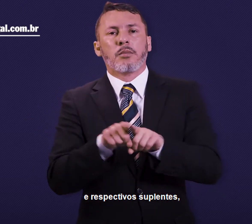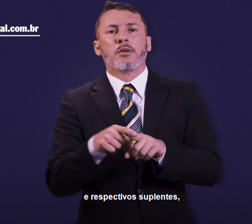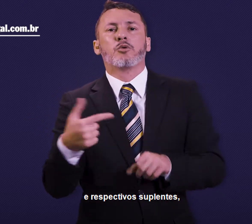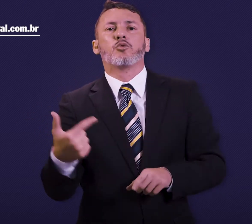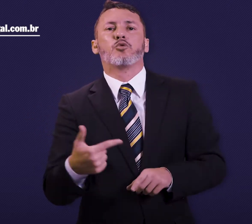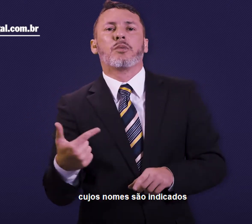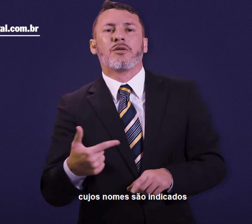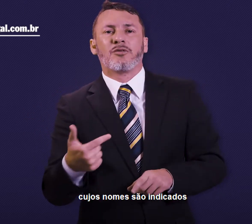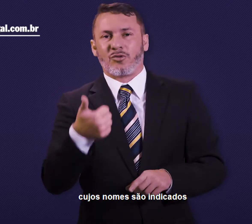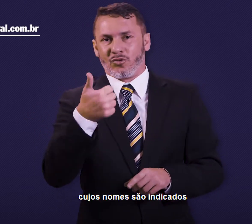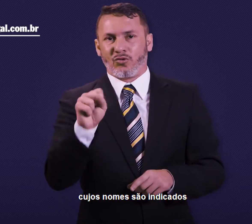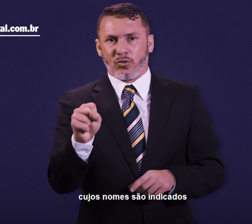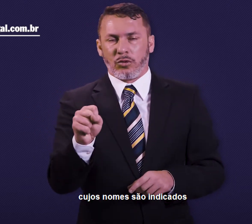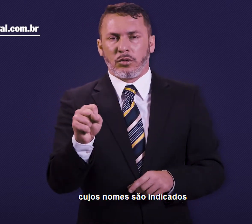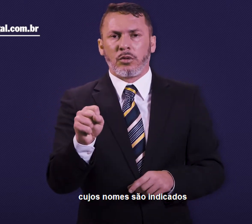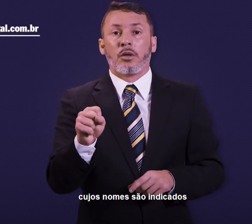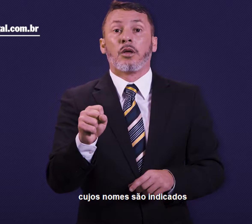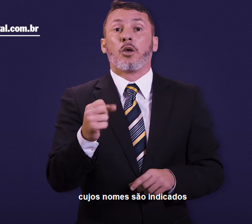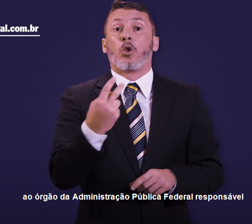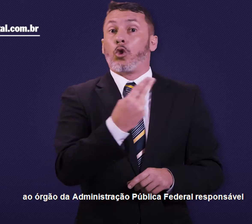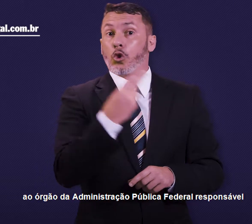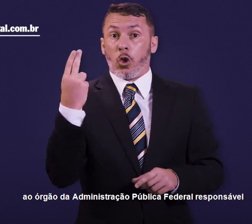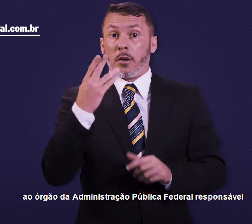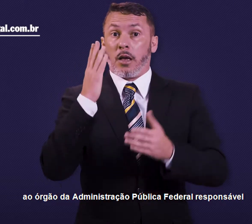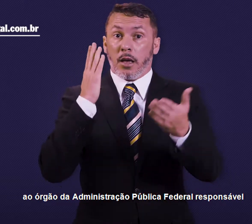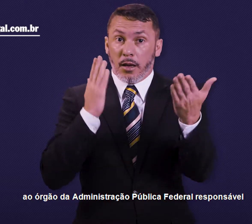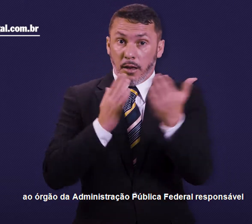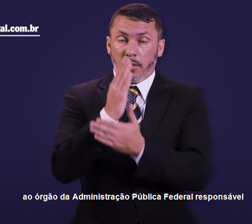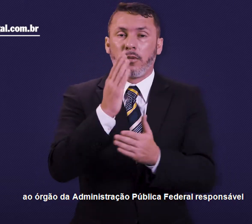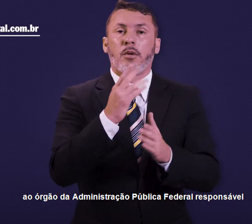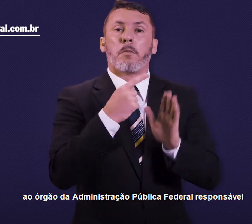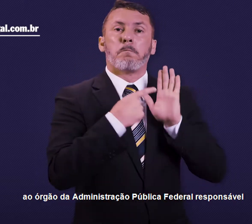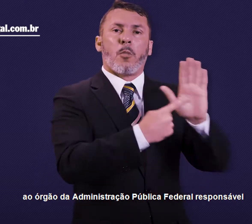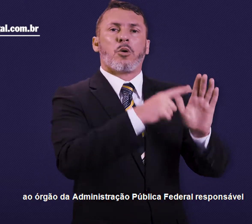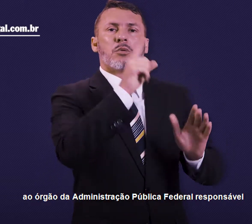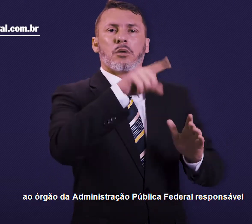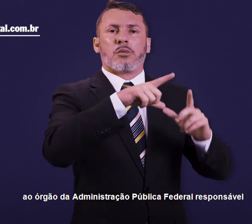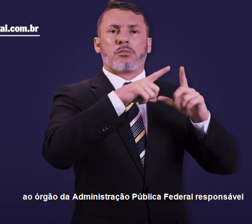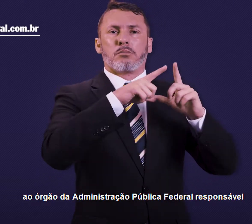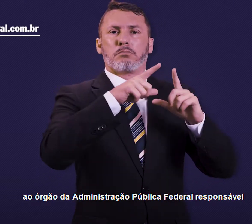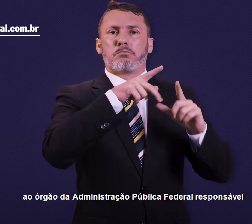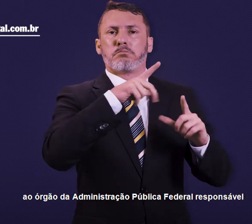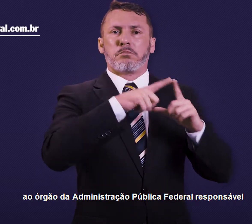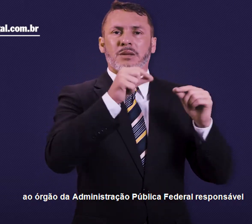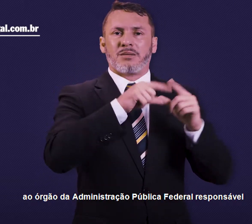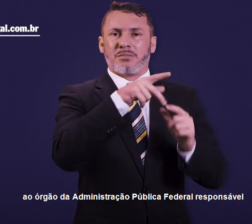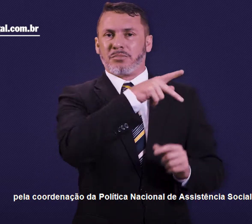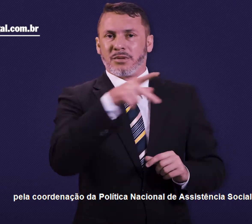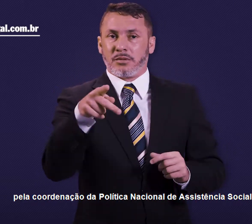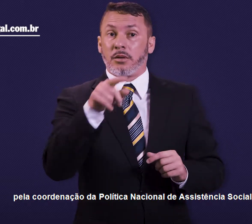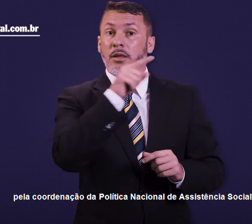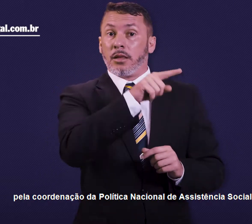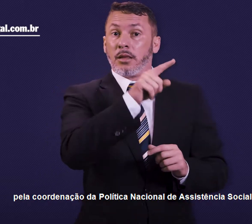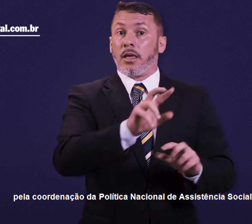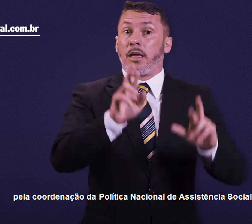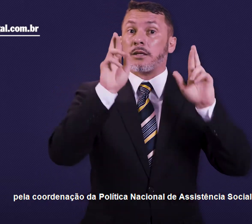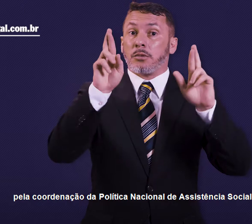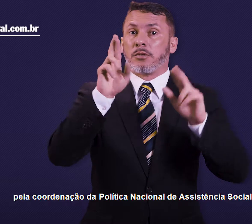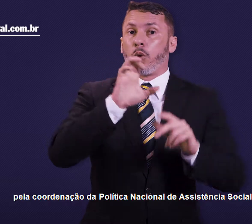suplentes, cujos nomes são indicados ao órgão da Administração Pública Federal responsável pela coordenação da